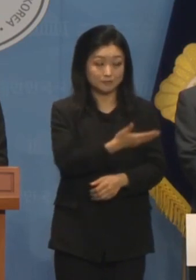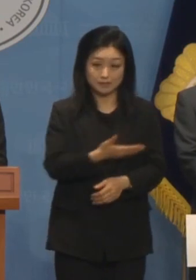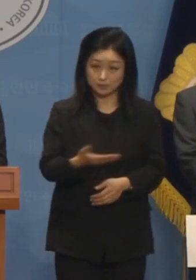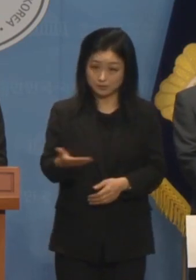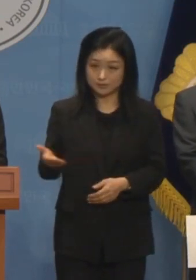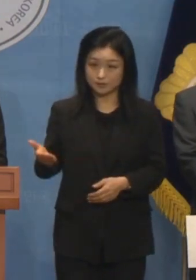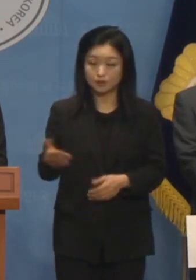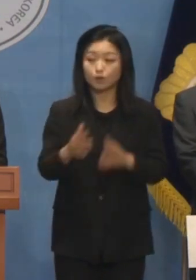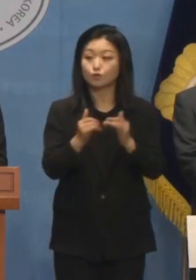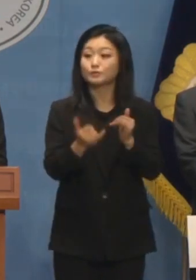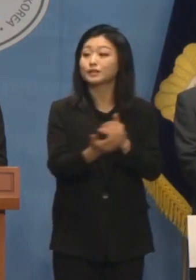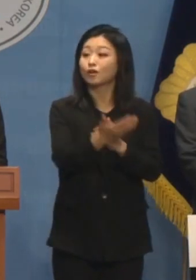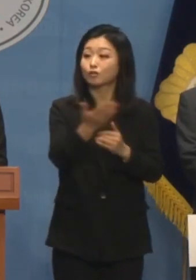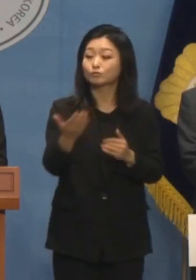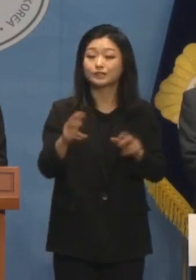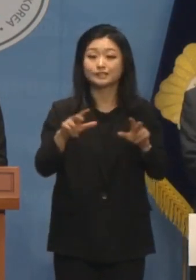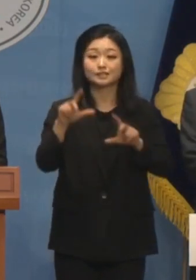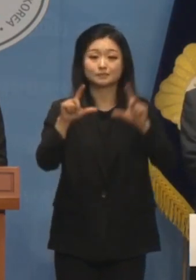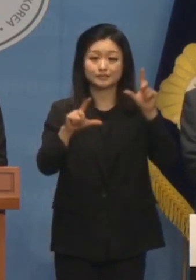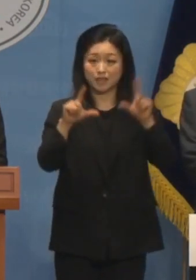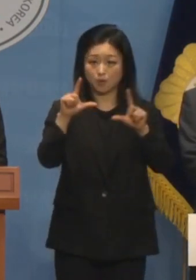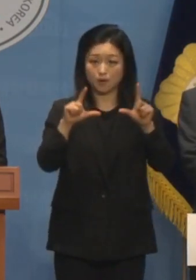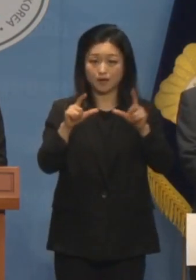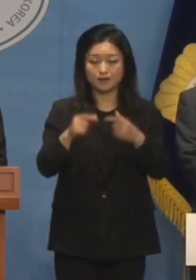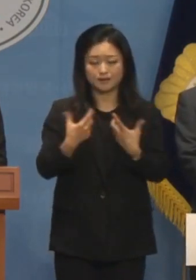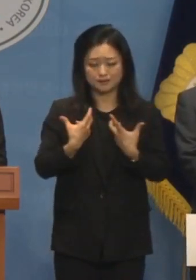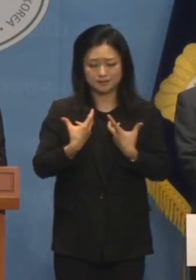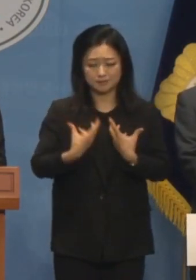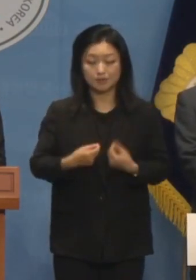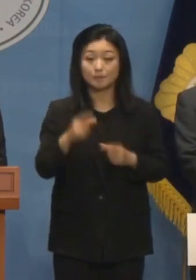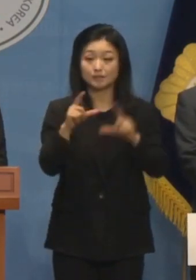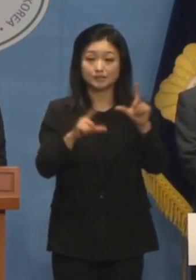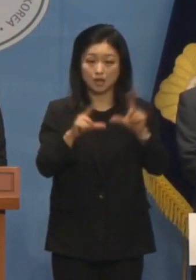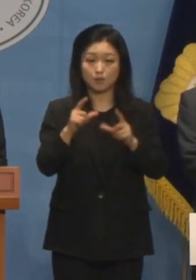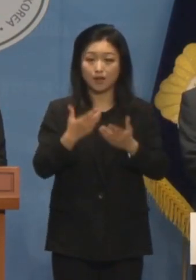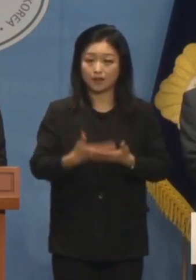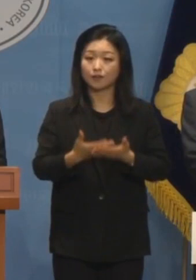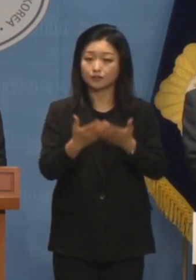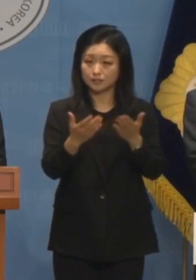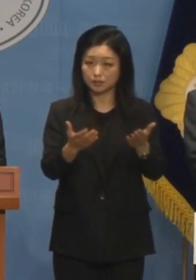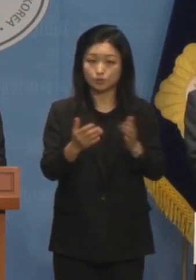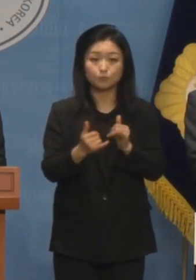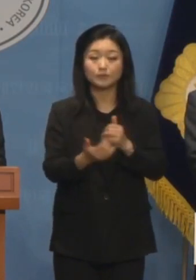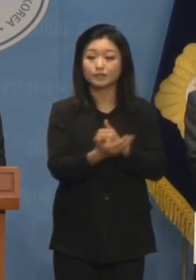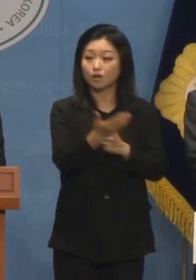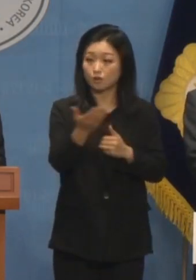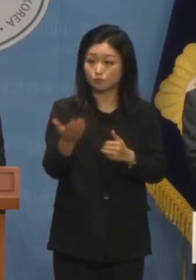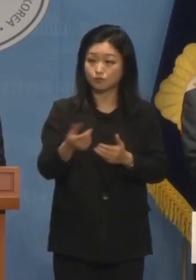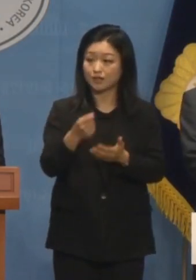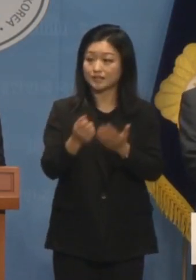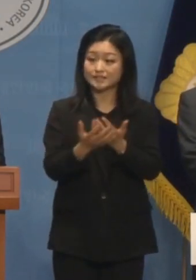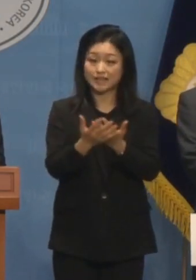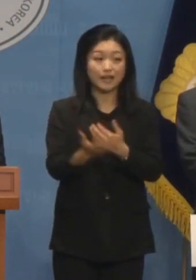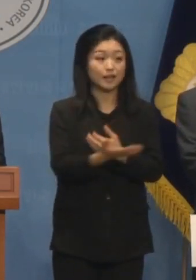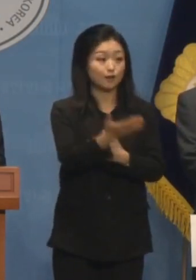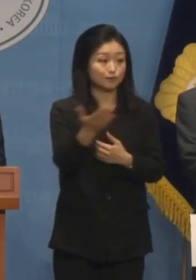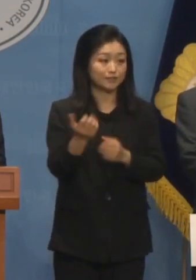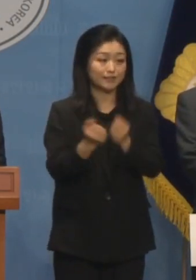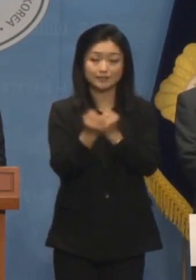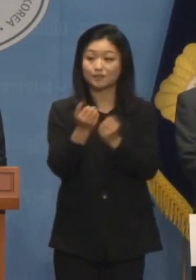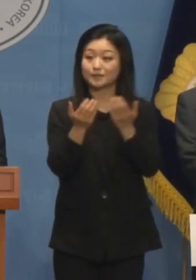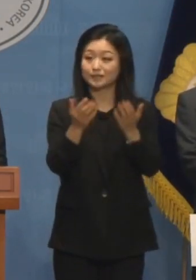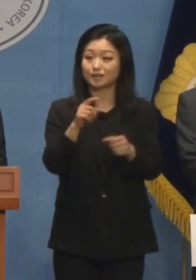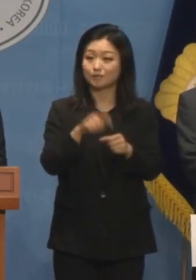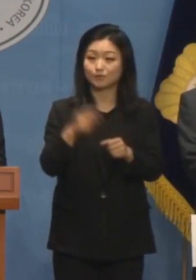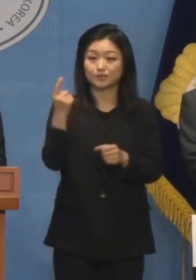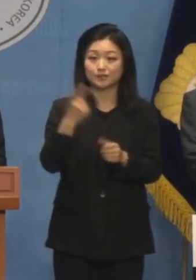나오셔서 국민들께 이 현재의 이 참담한 상황을 호소드리고 국민 여러분과 또 기자들께 말씀을 드리기 위해서